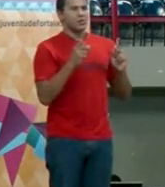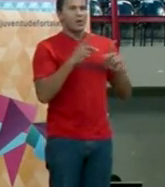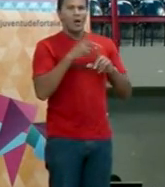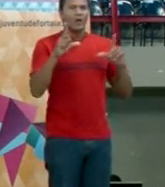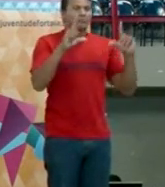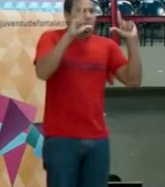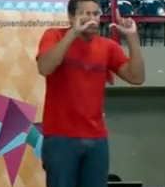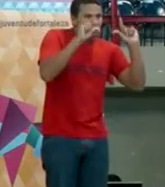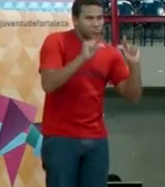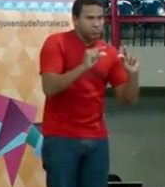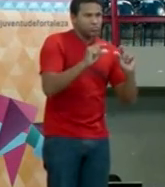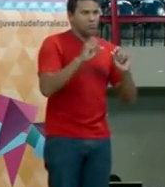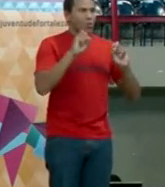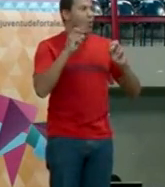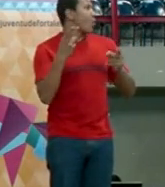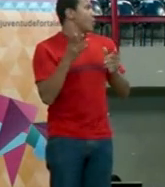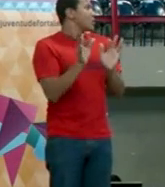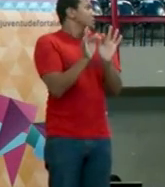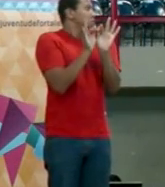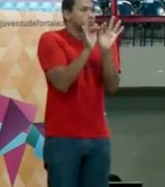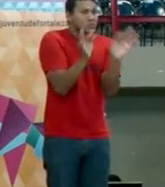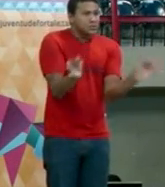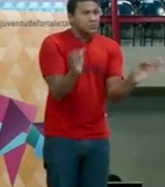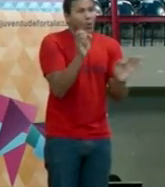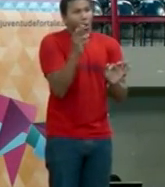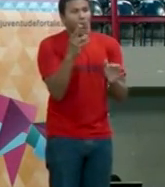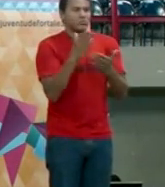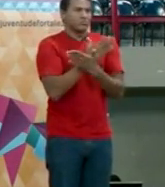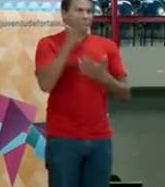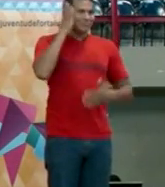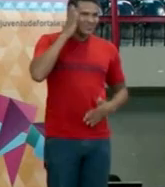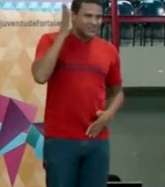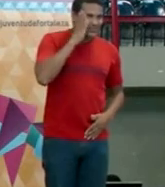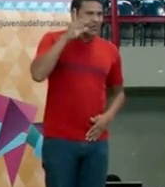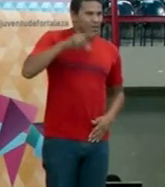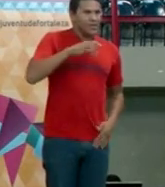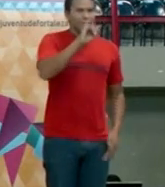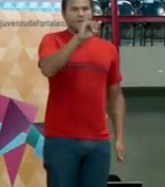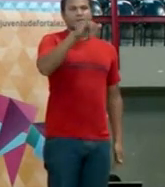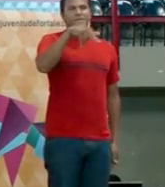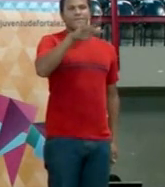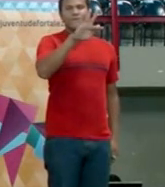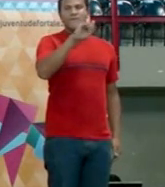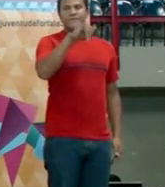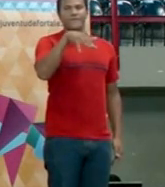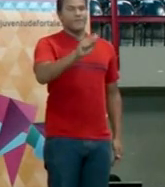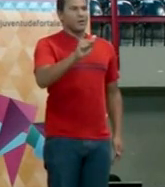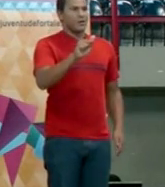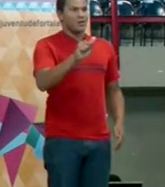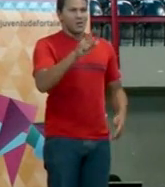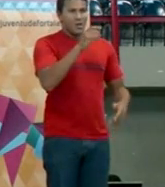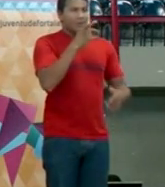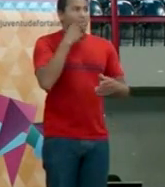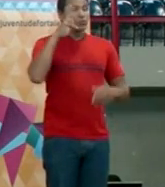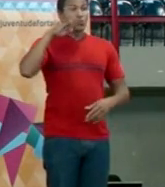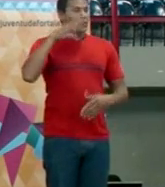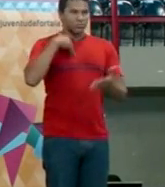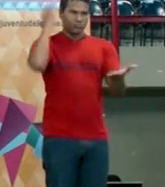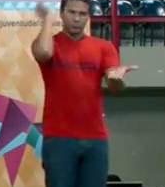ínfima. Ínfima é pequena. Tem o acento no in, acento agudo. Nunca diga para